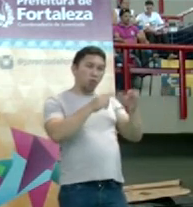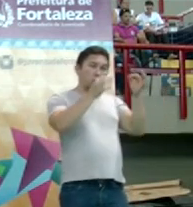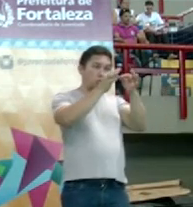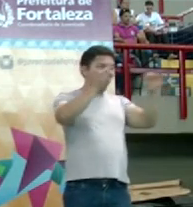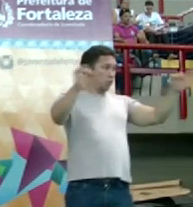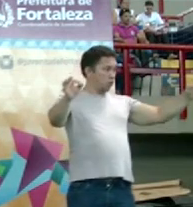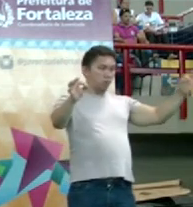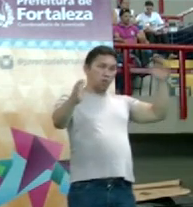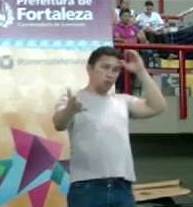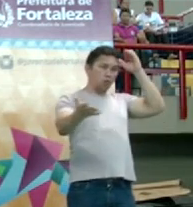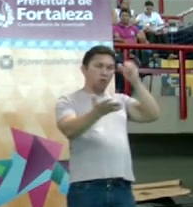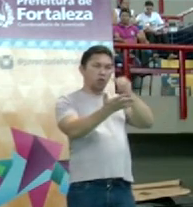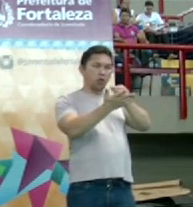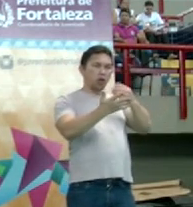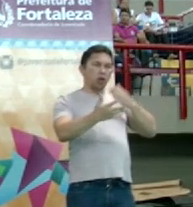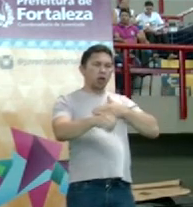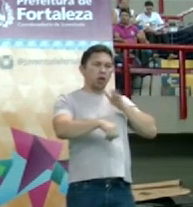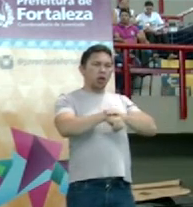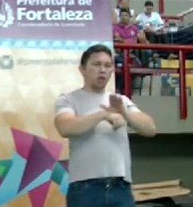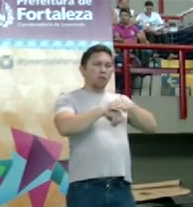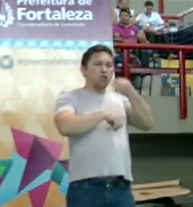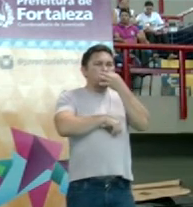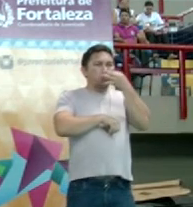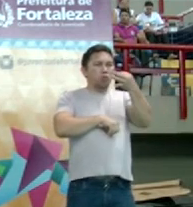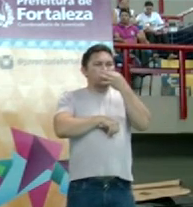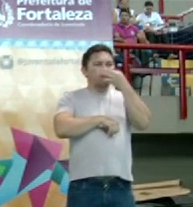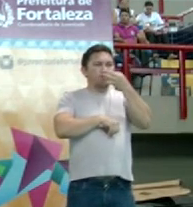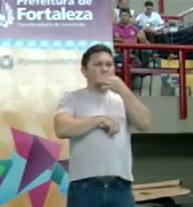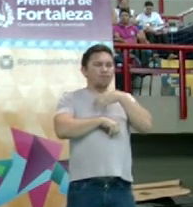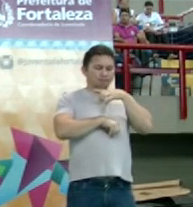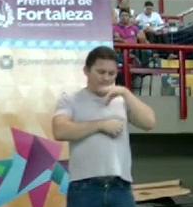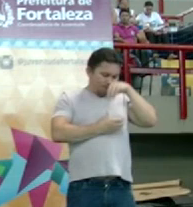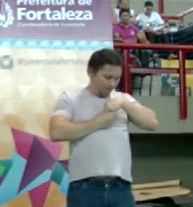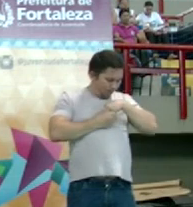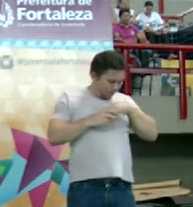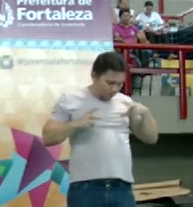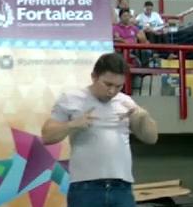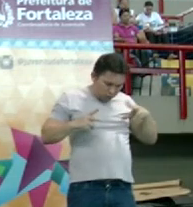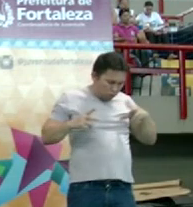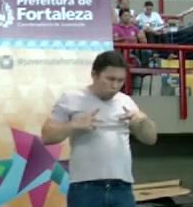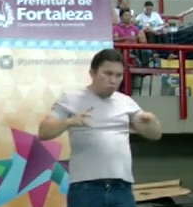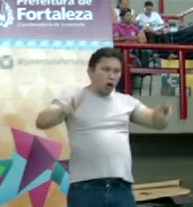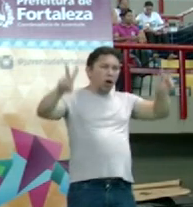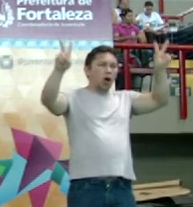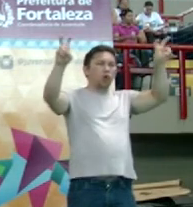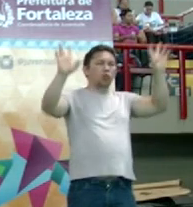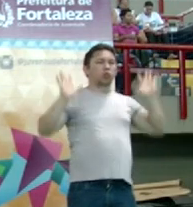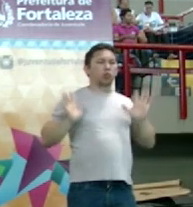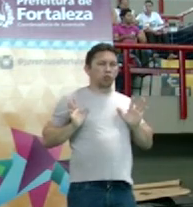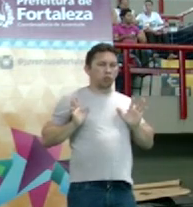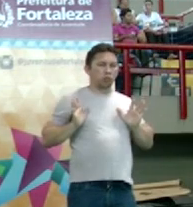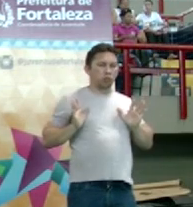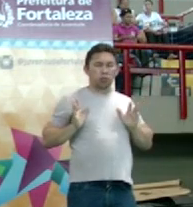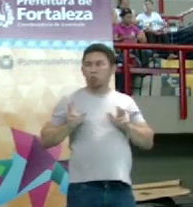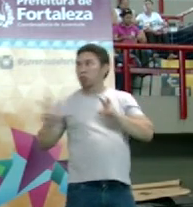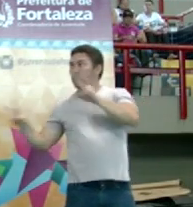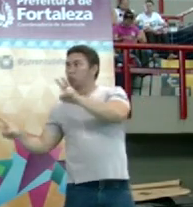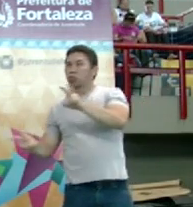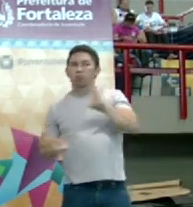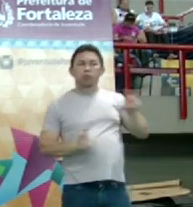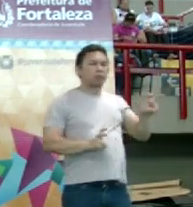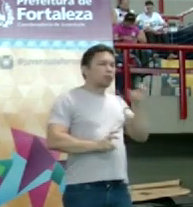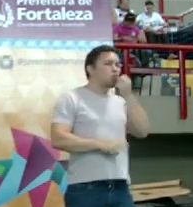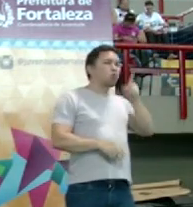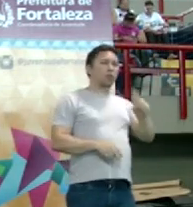frase, tese é a minha opinião pessoal sobre o assunto. Eu não devo usar